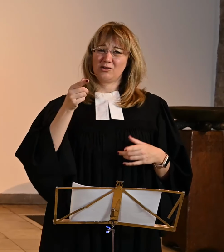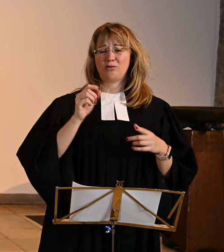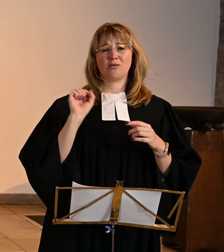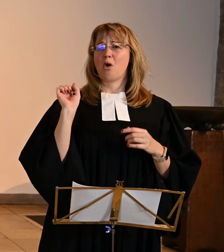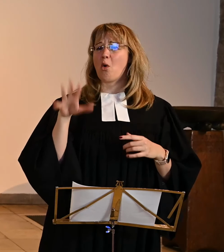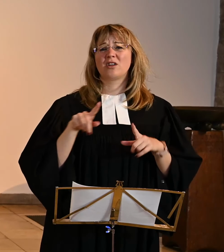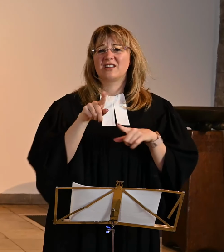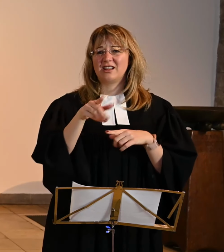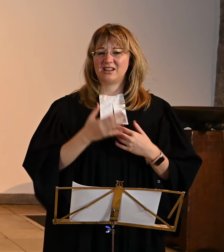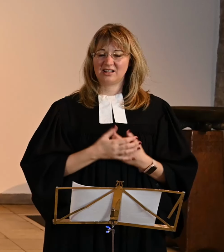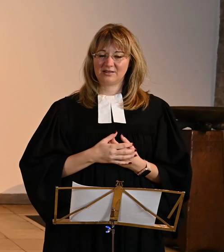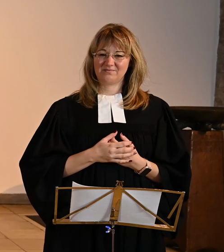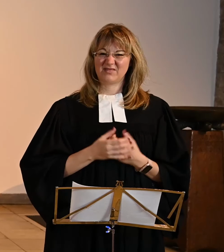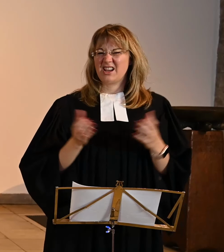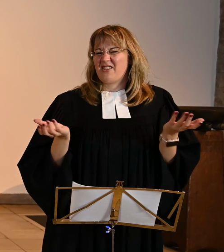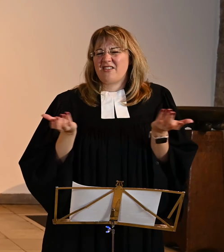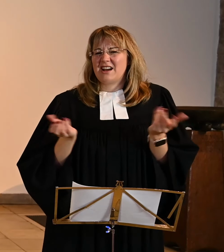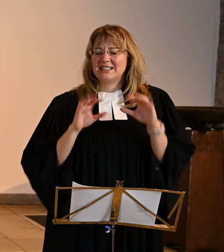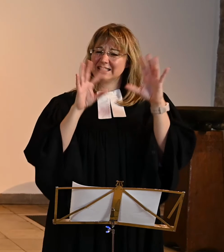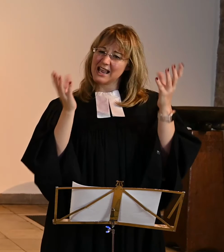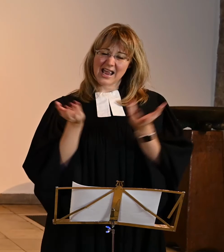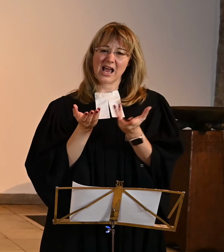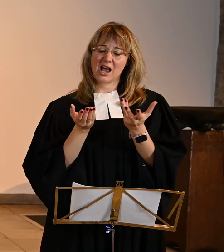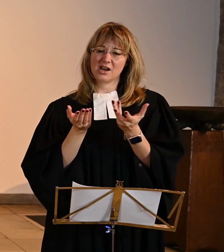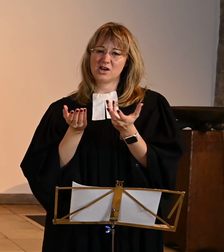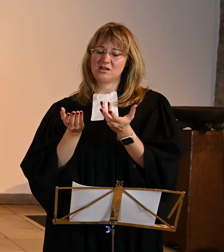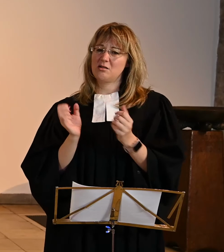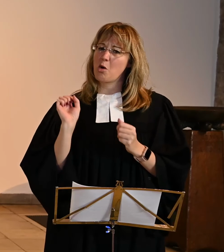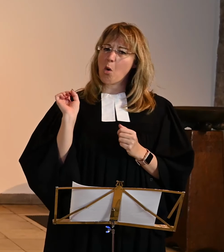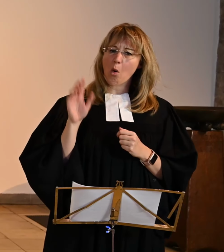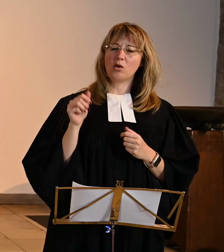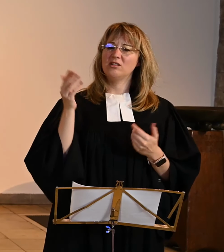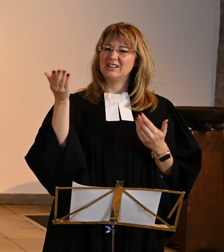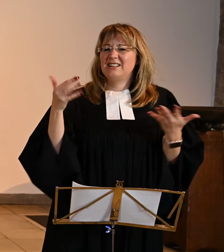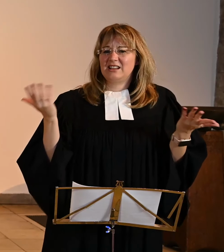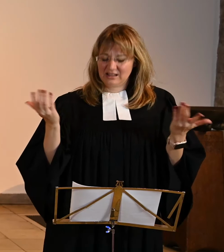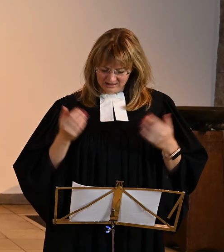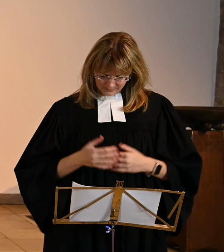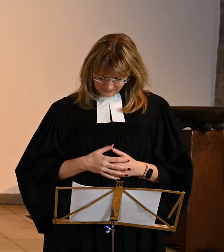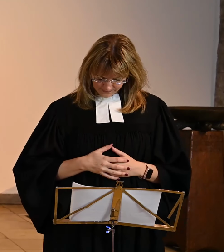dich? Was soll ich auf Erden, wenn du nicht beistehst?